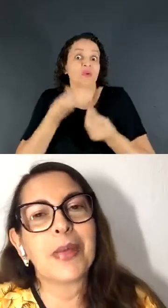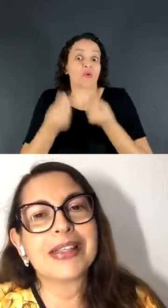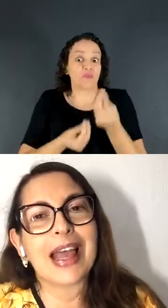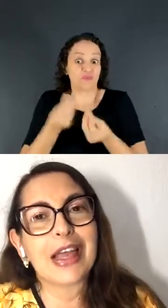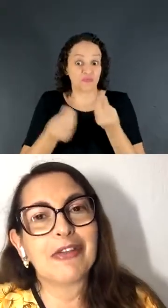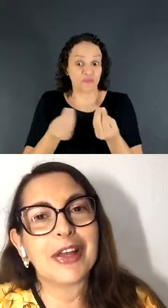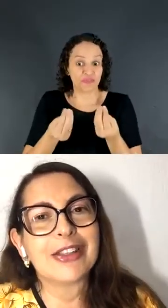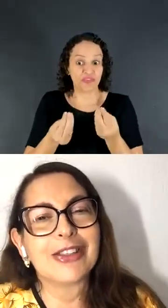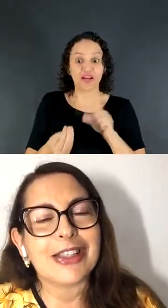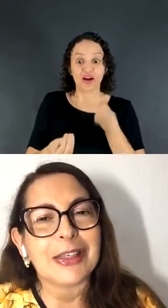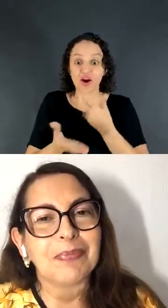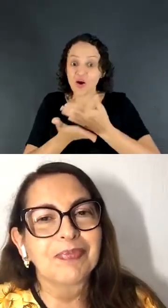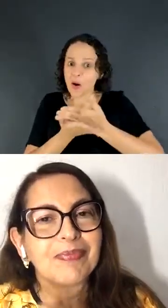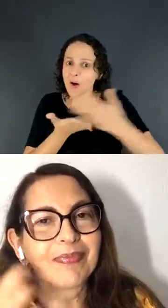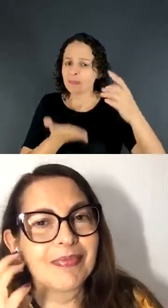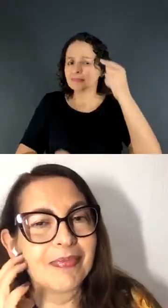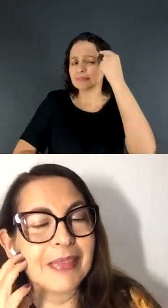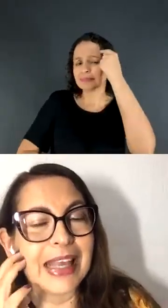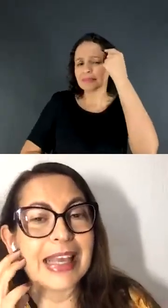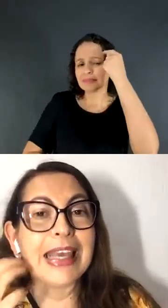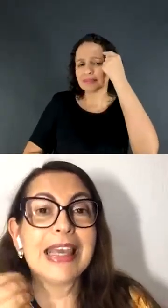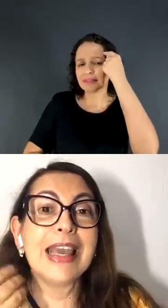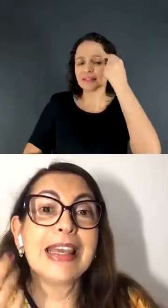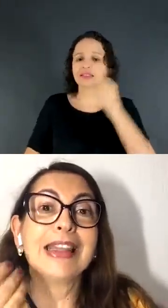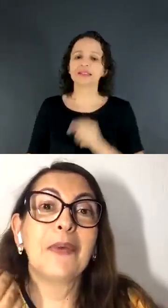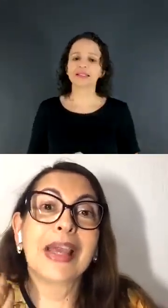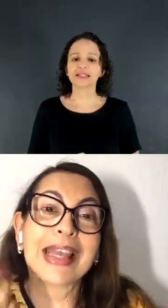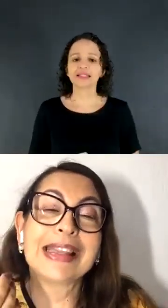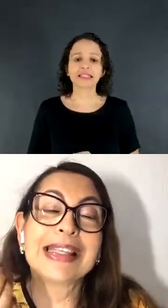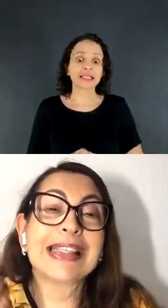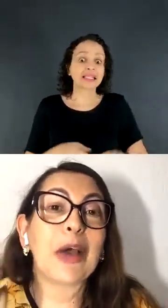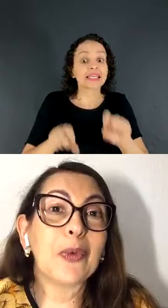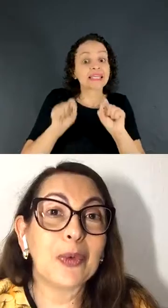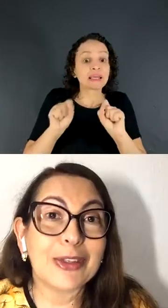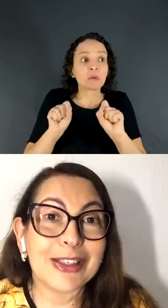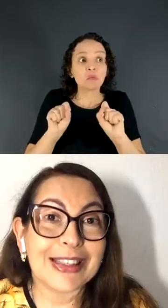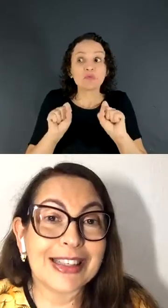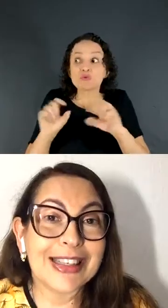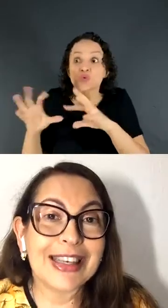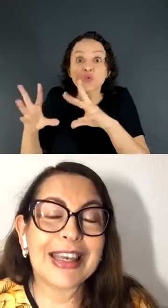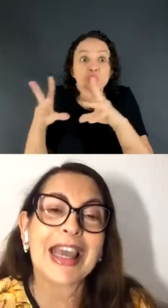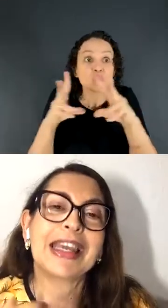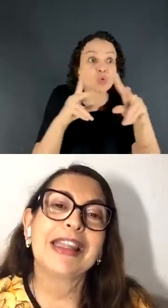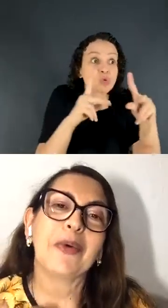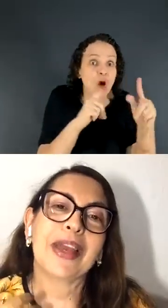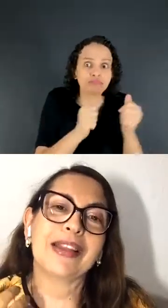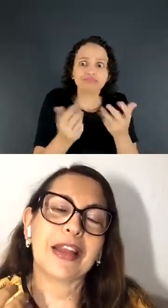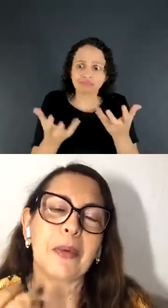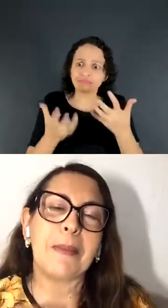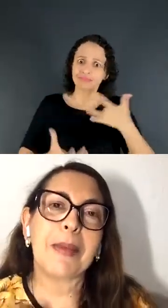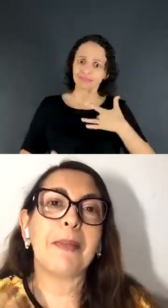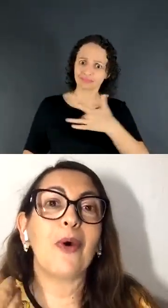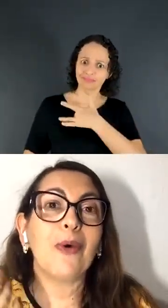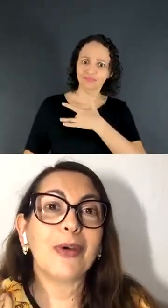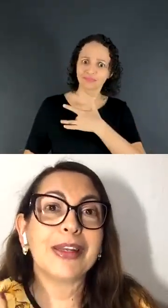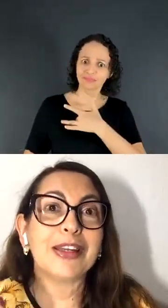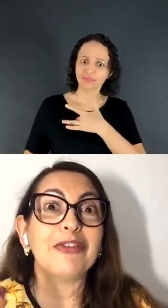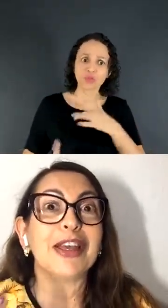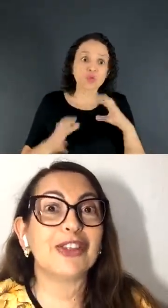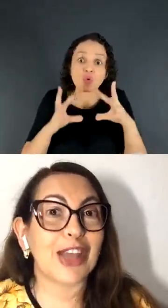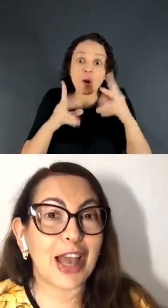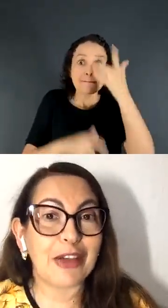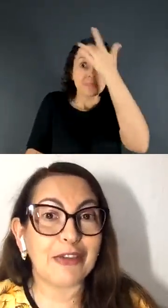pode começar a refletir. Quem é que não quer ter saúde? Quem é que não quer ter uma